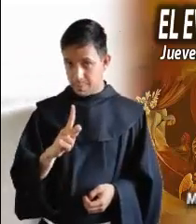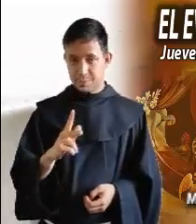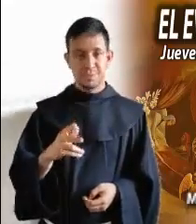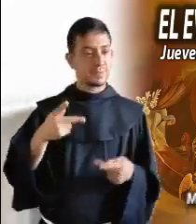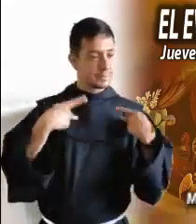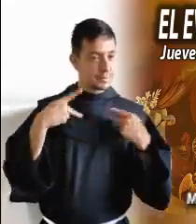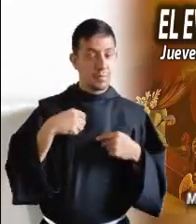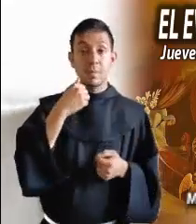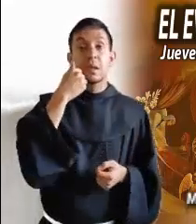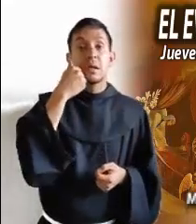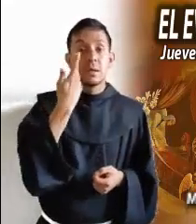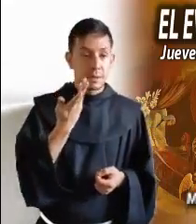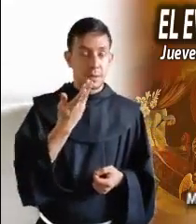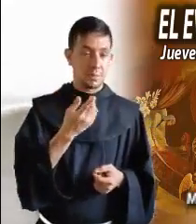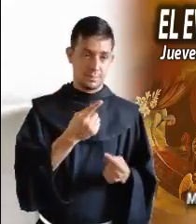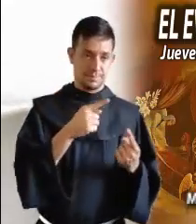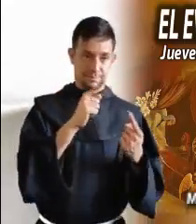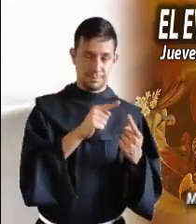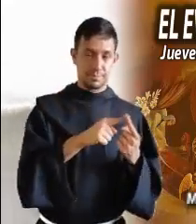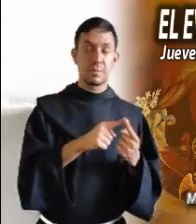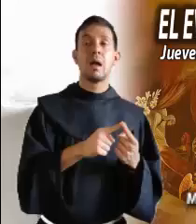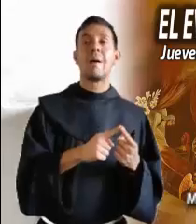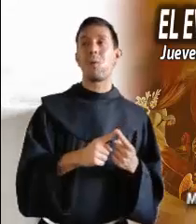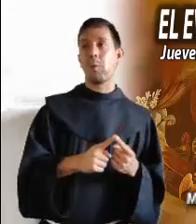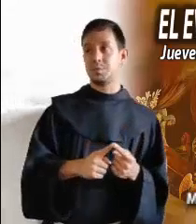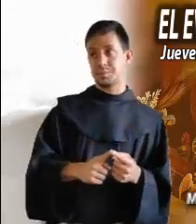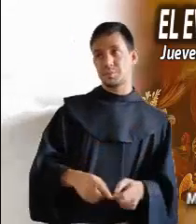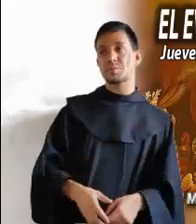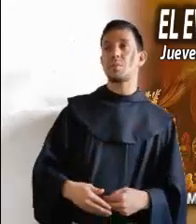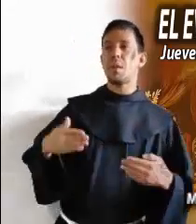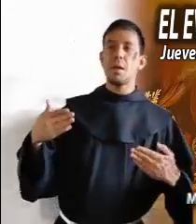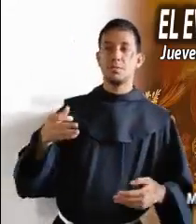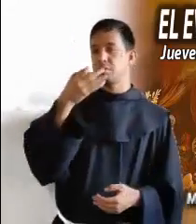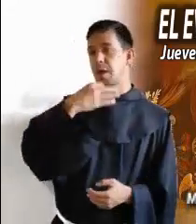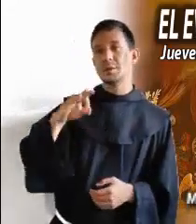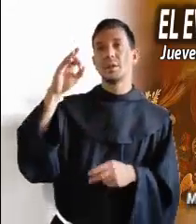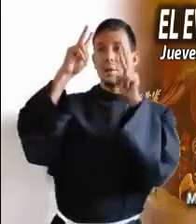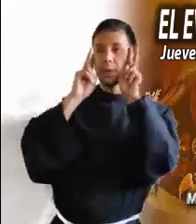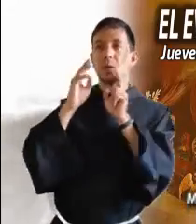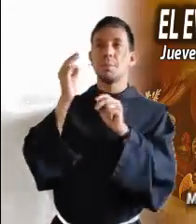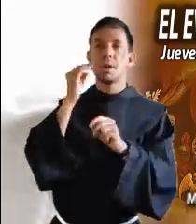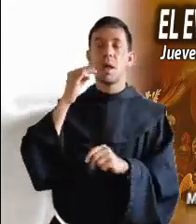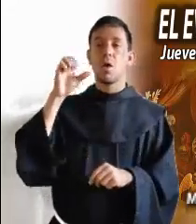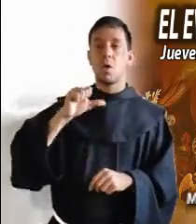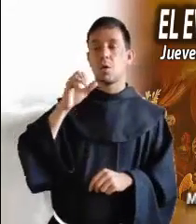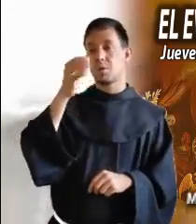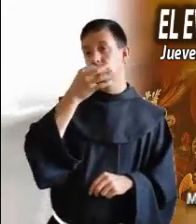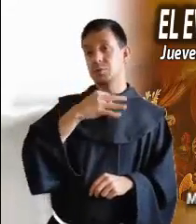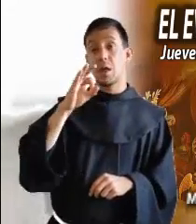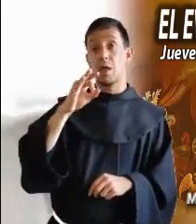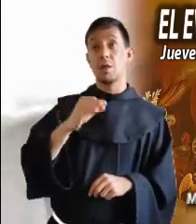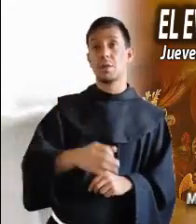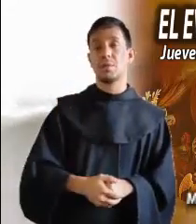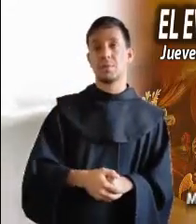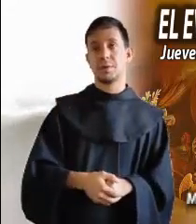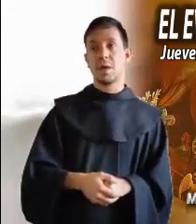las personas sencillas quieren, por una parte, reconocer y celebrar a María en su cumpleaños, pero por otra